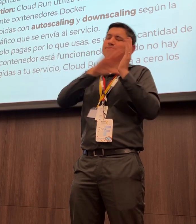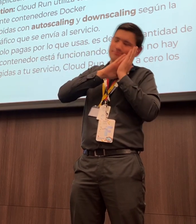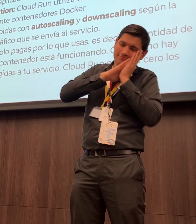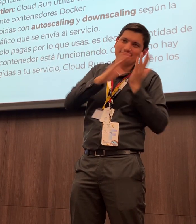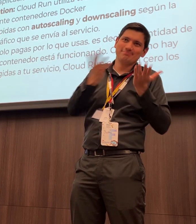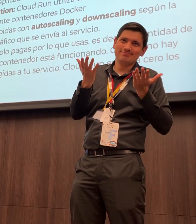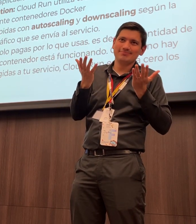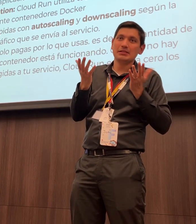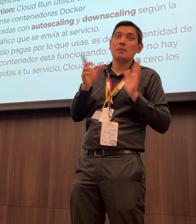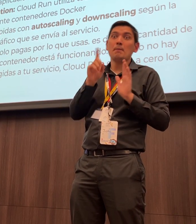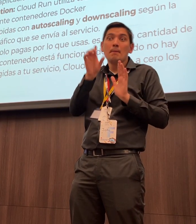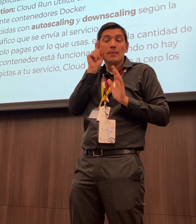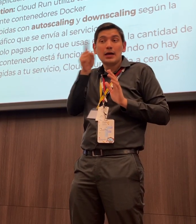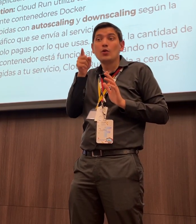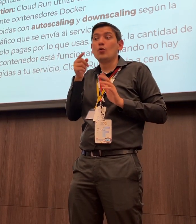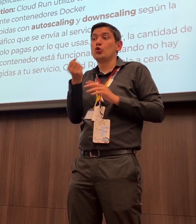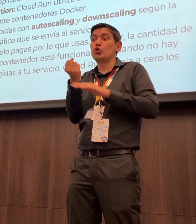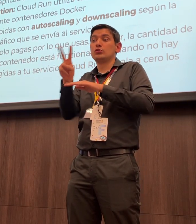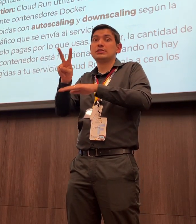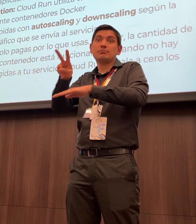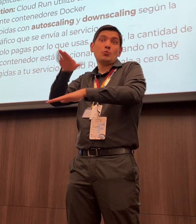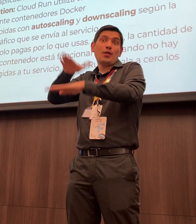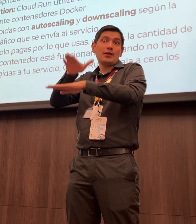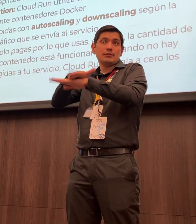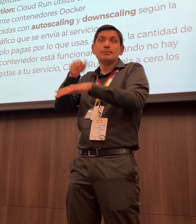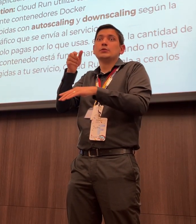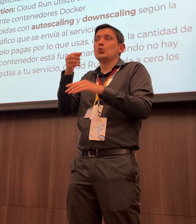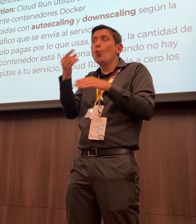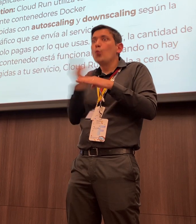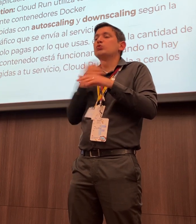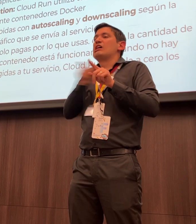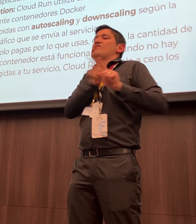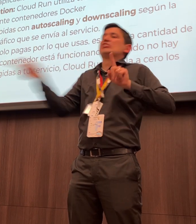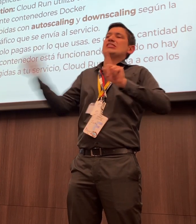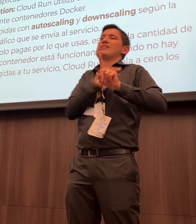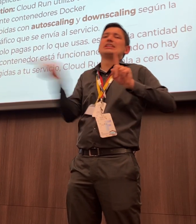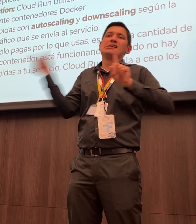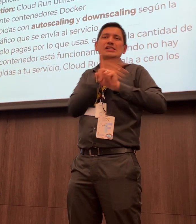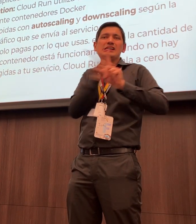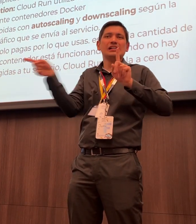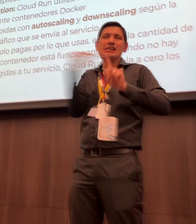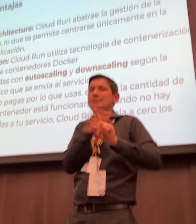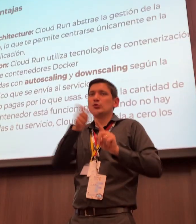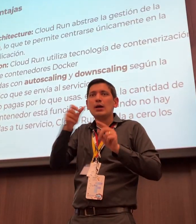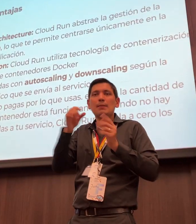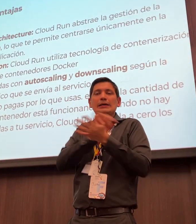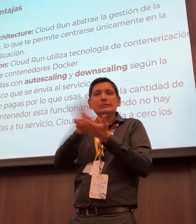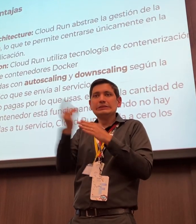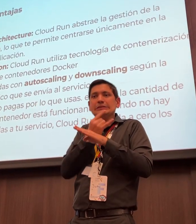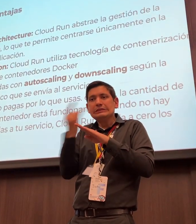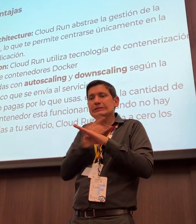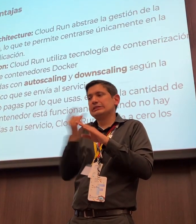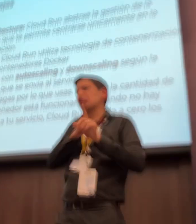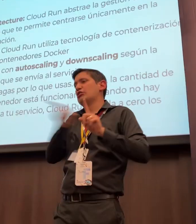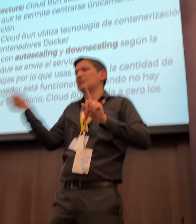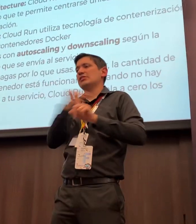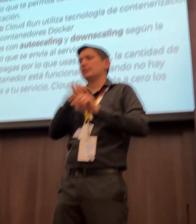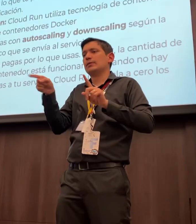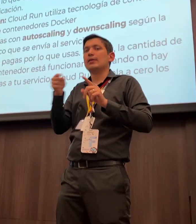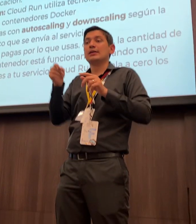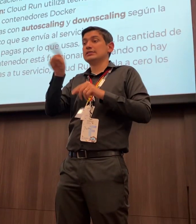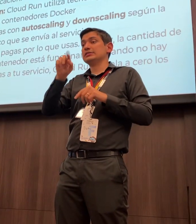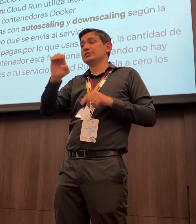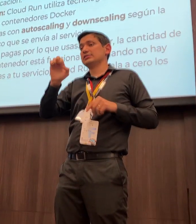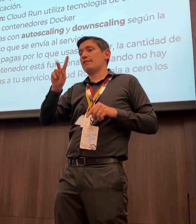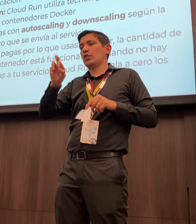cambio, capaz que a las 12 del mediodía todo el mundo está usando. Entonces, vamos a poder incrementar la cantidad de